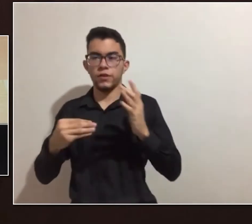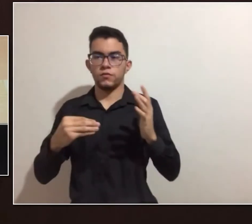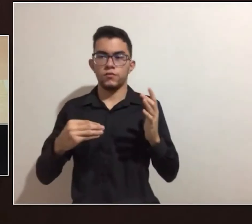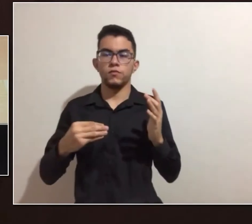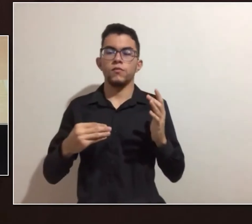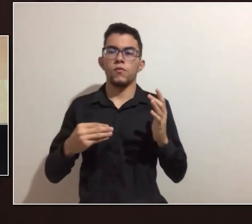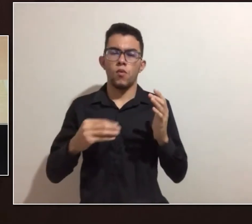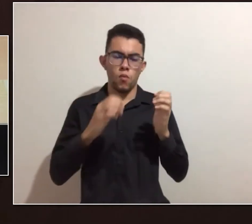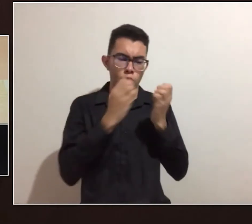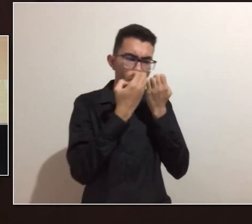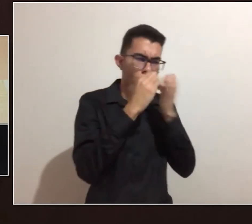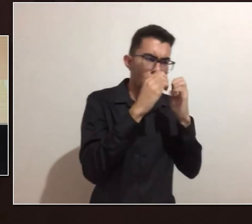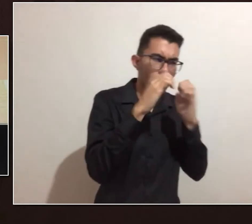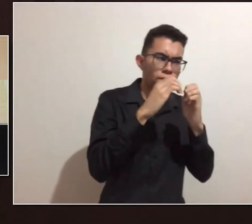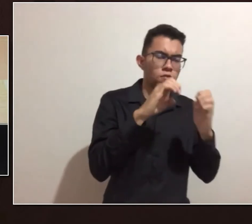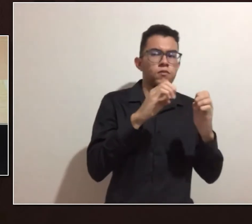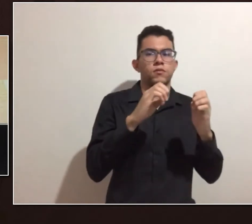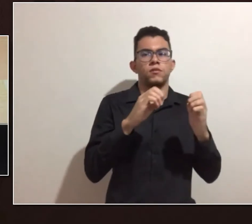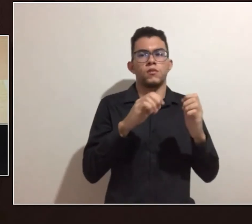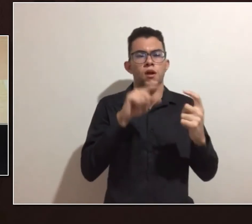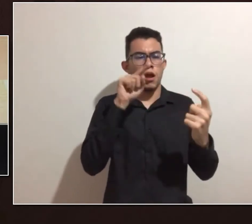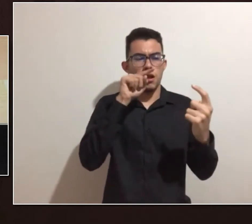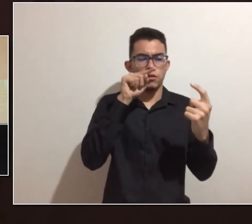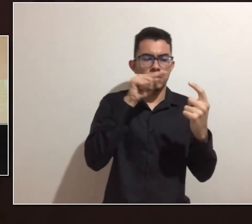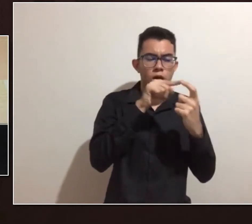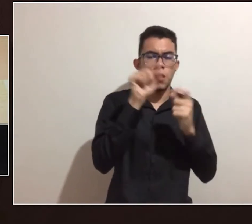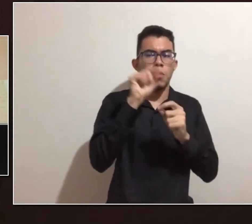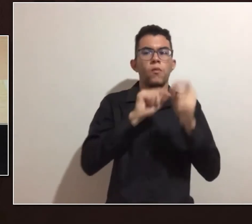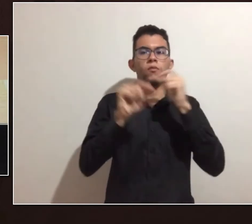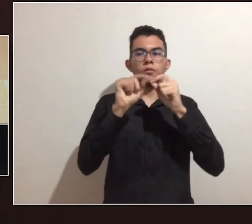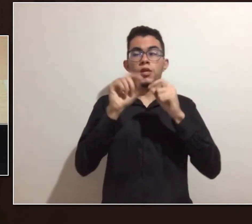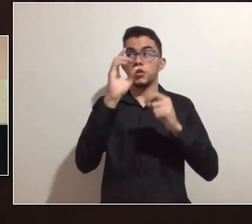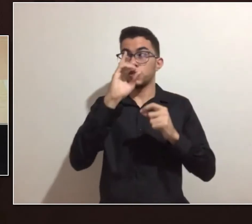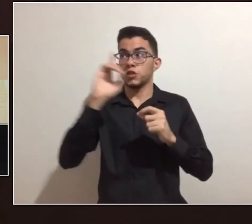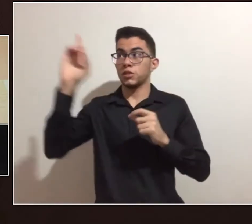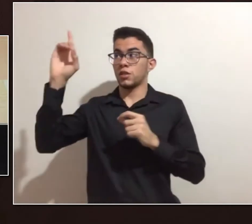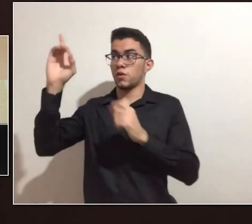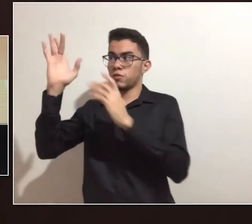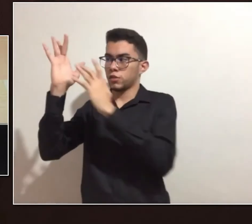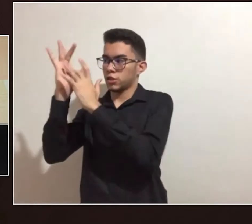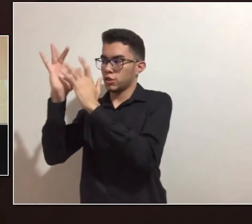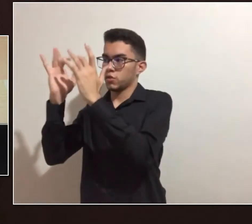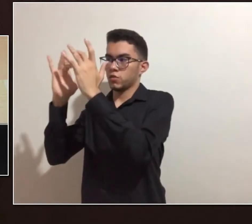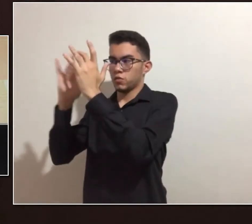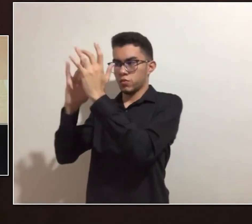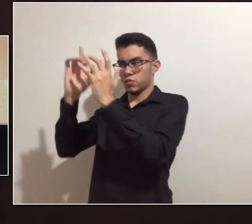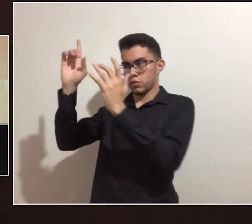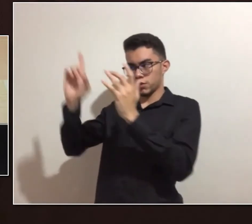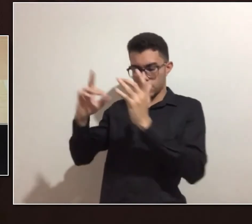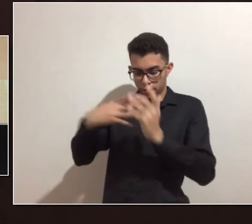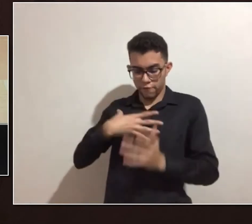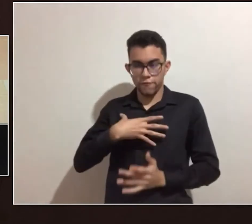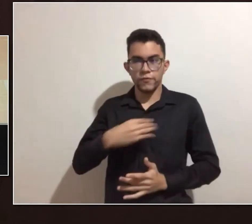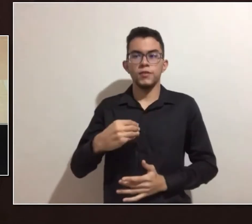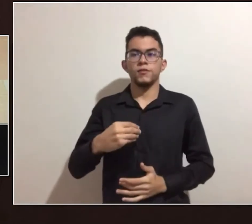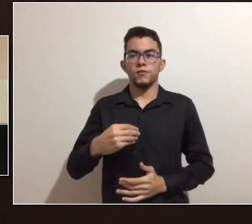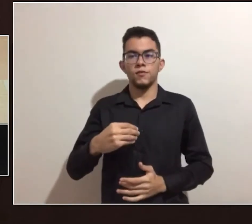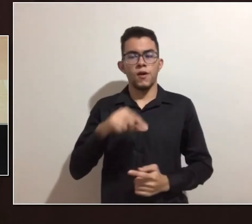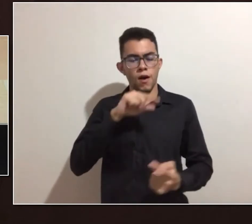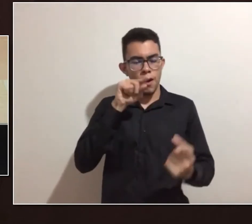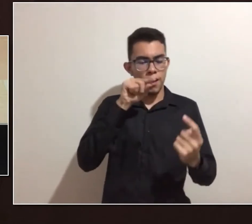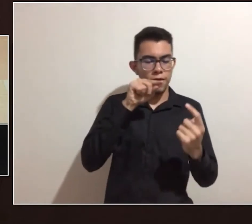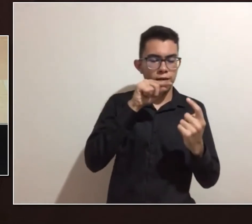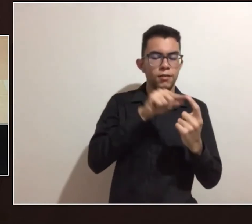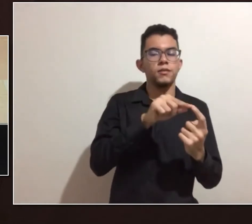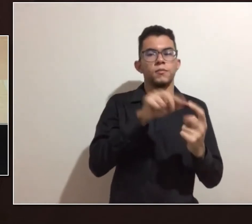é relativo a uma pessoa viva que é Filho de Deus. Ele é o Filho do Deus vivo, como